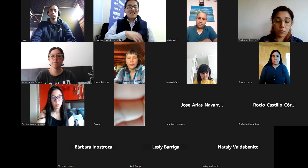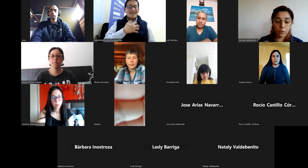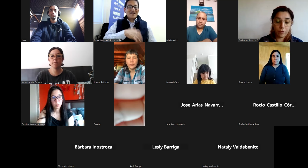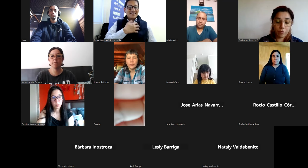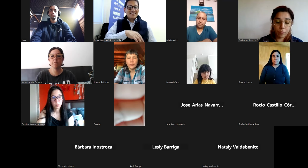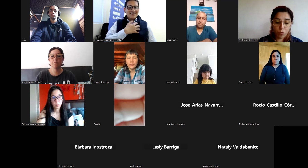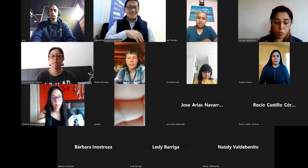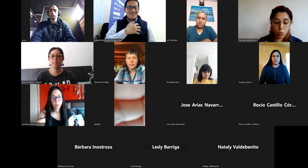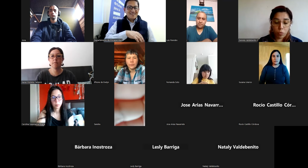una guitarra.